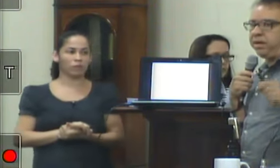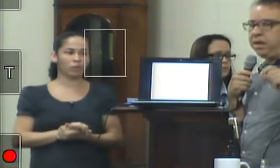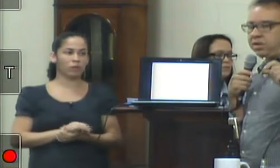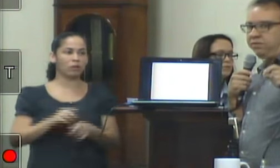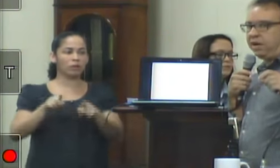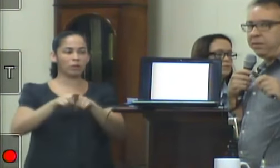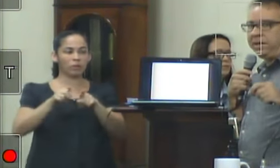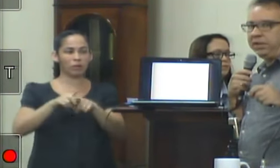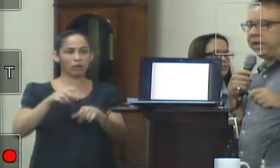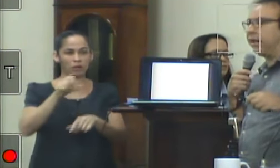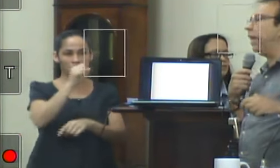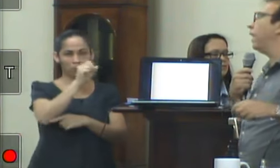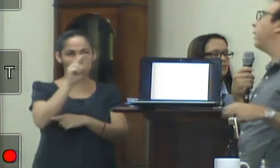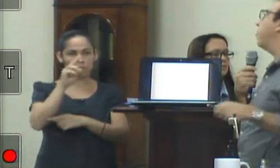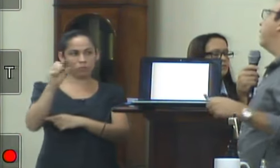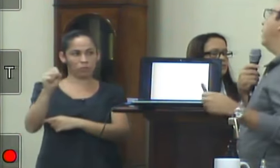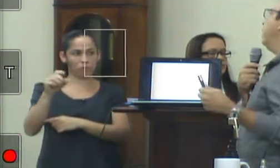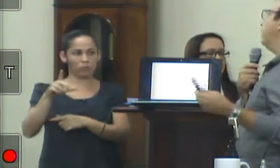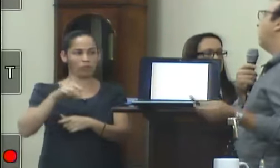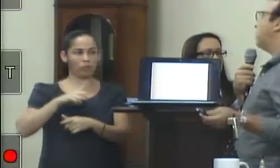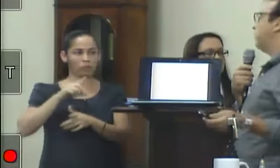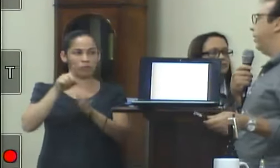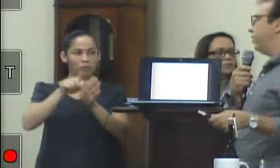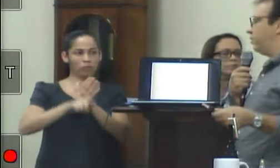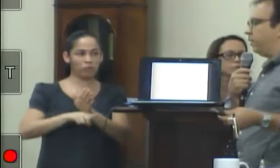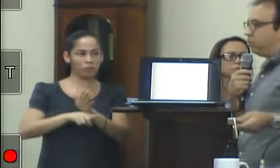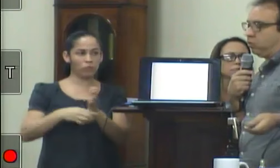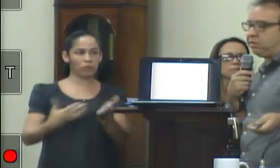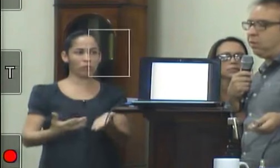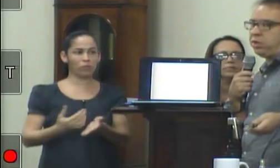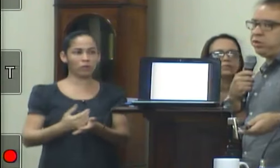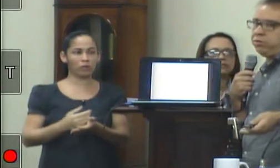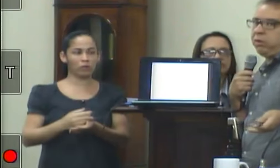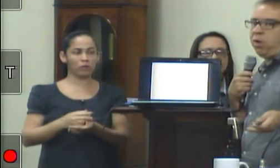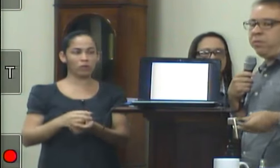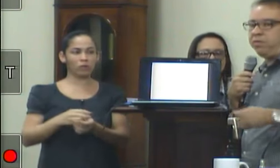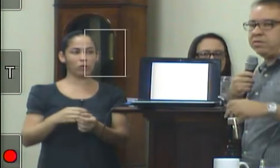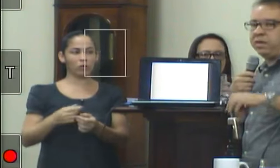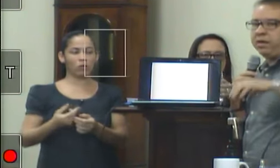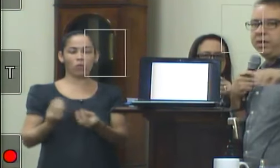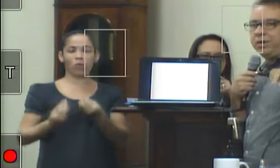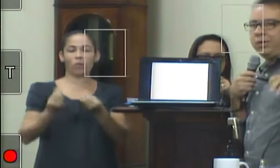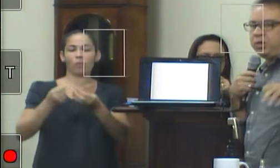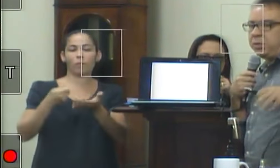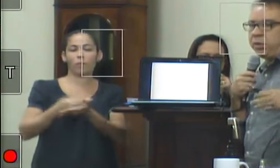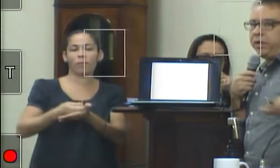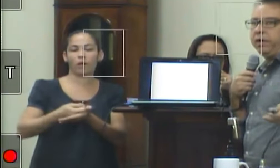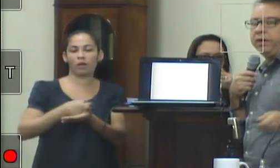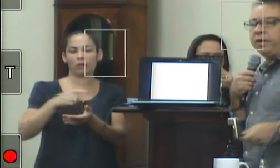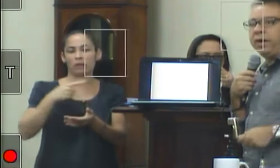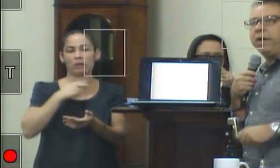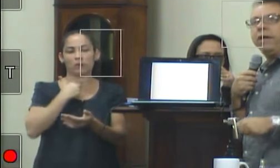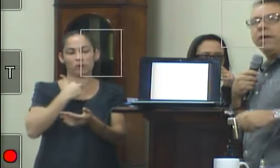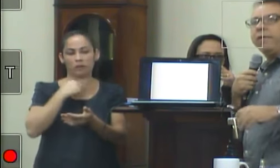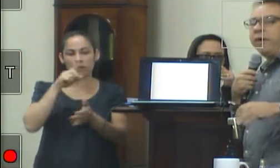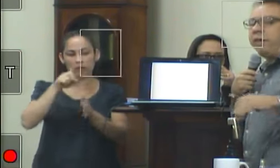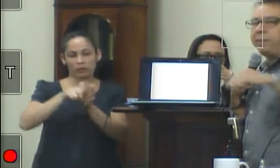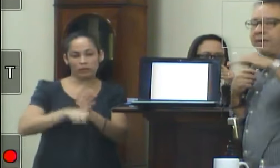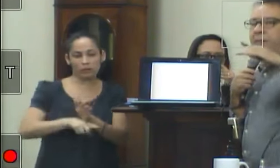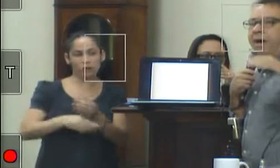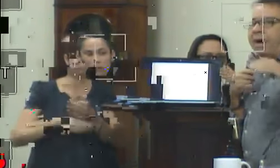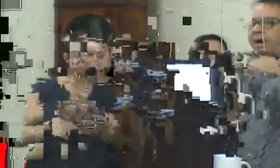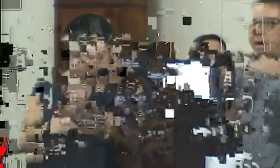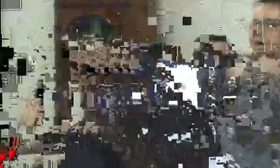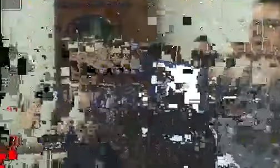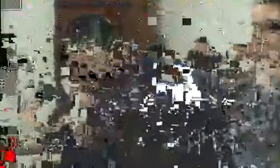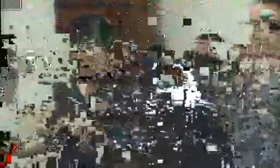também tiveram uma ligeira queda. Então, assim, as despesas com saúde não tem como você diminuir. Né? Tem um